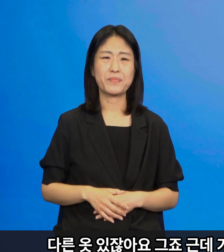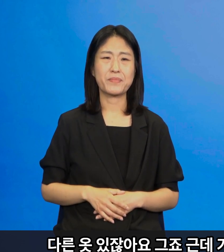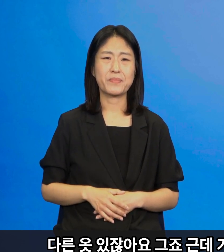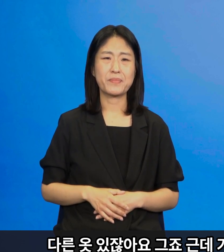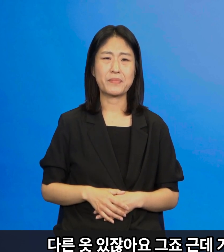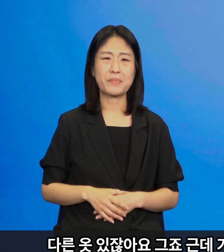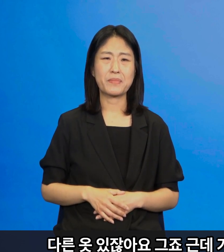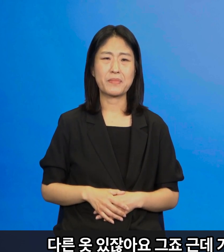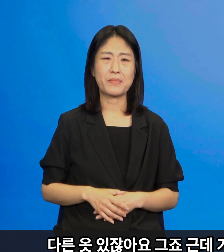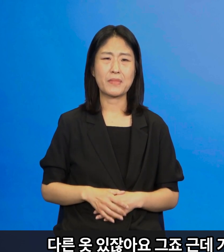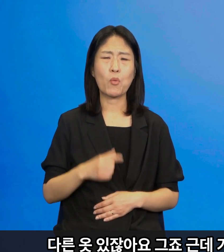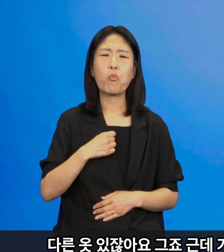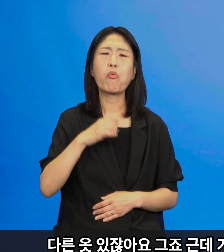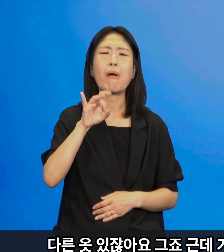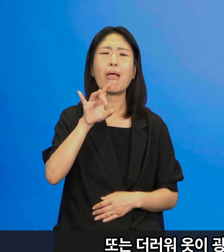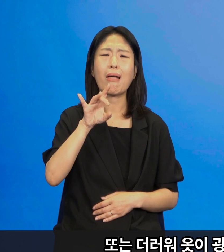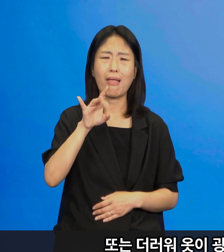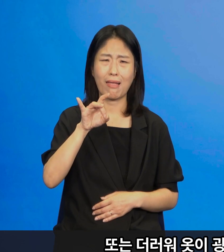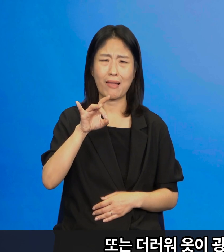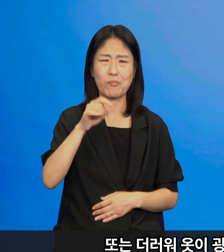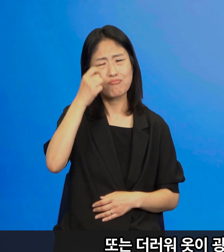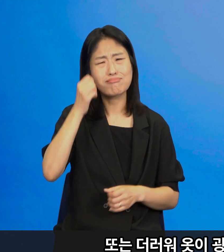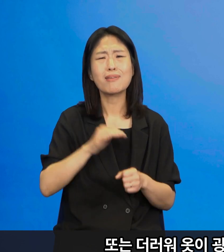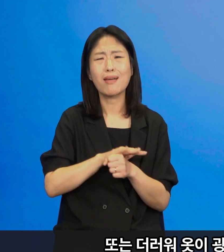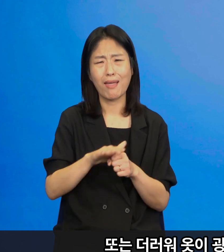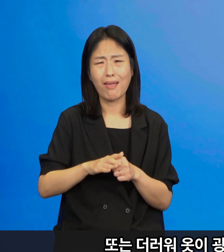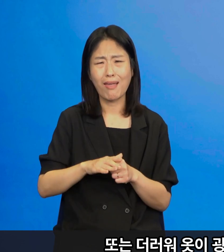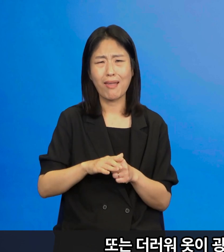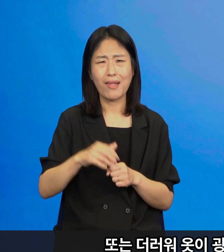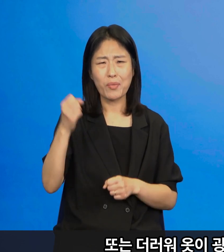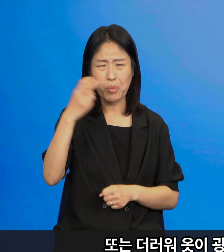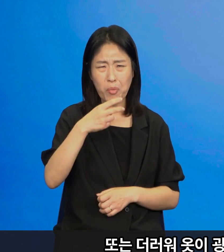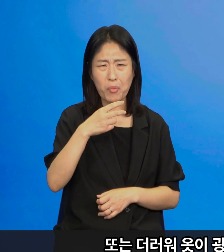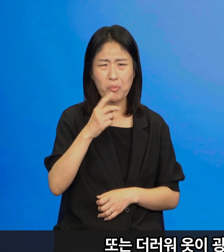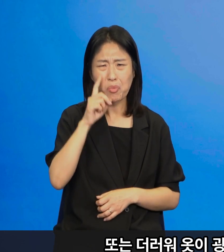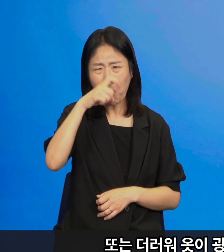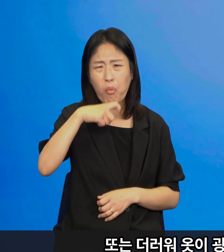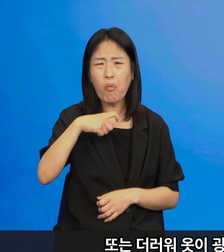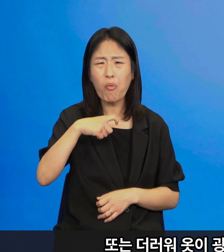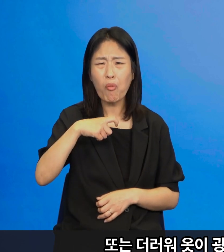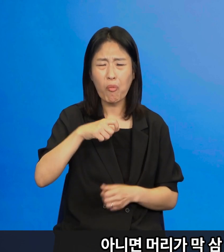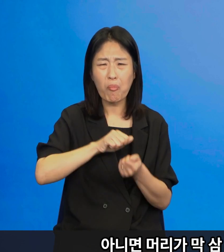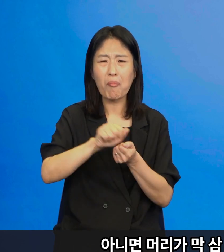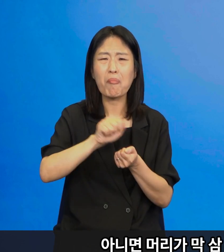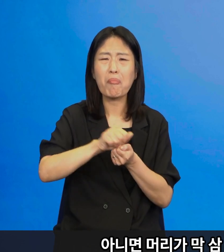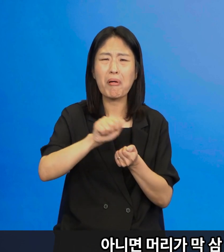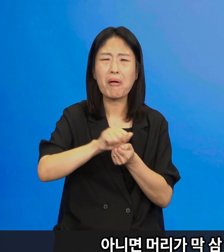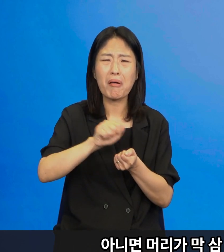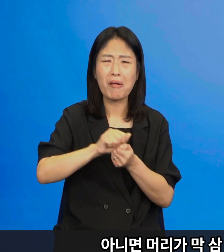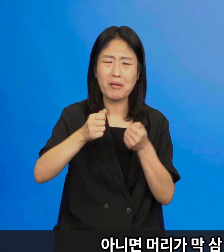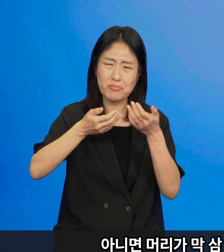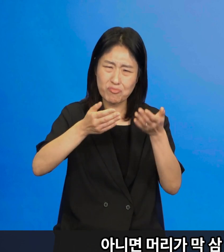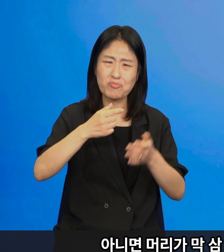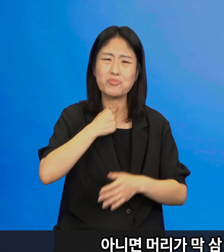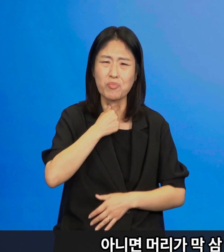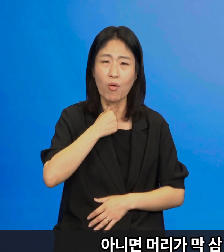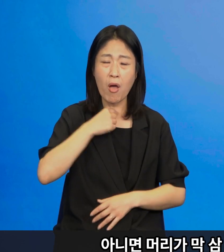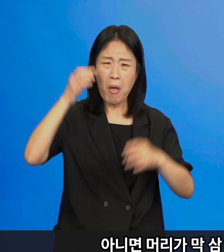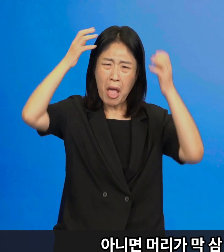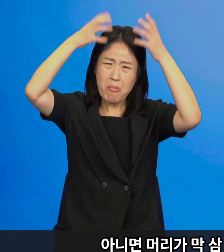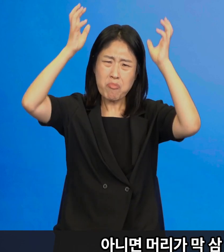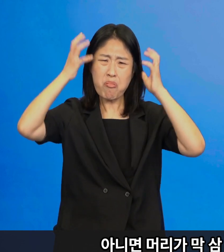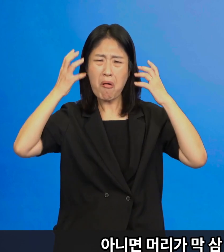거의 단벌이에요. 걔네 되게 불쌍해. 또는 더러워. 옷이 굉장히 좀 빨아주고 싶어요. 아니면 머리가 막